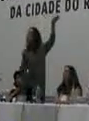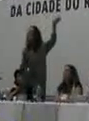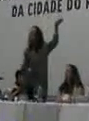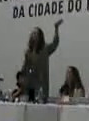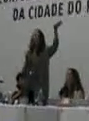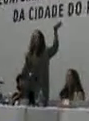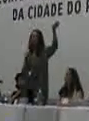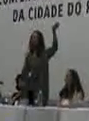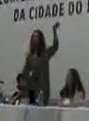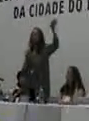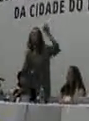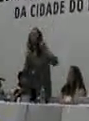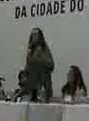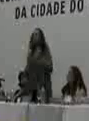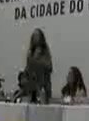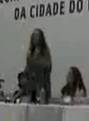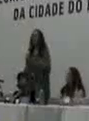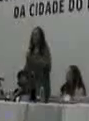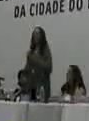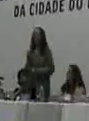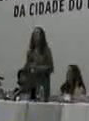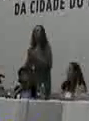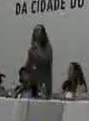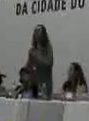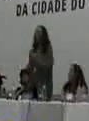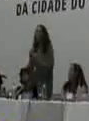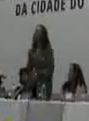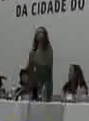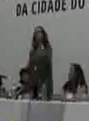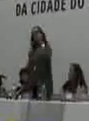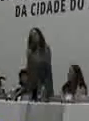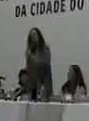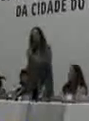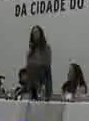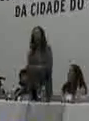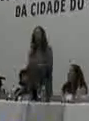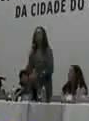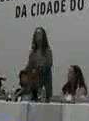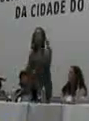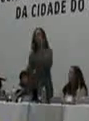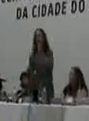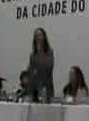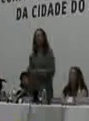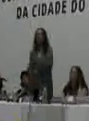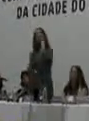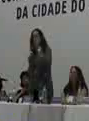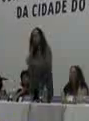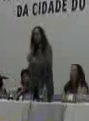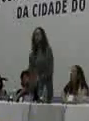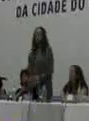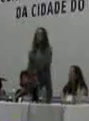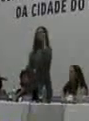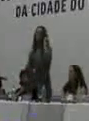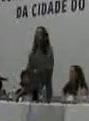está circulando lá. E nós estamos lá disputando. Se tiver lista, alternância na lista, tempo de televisão, cota